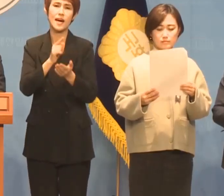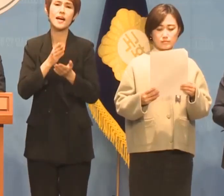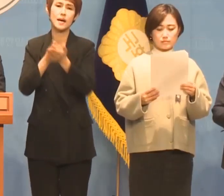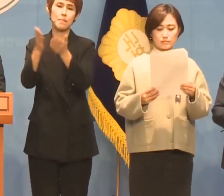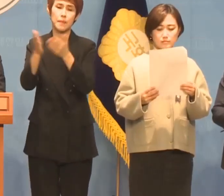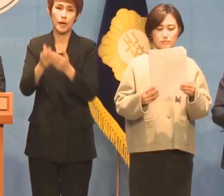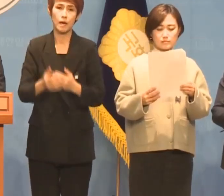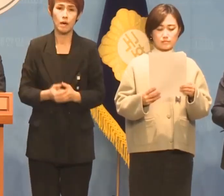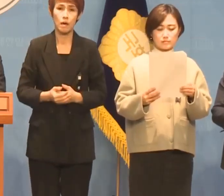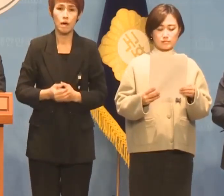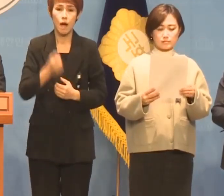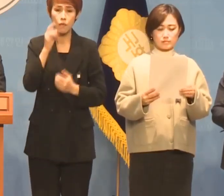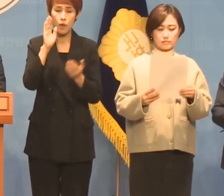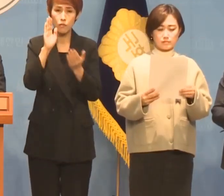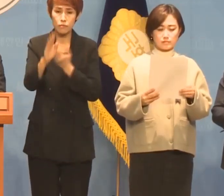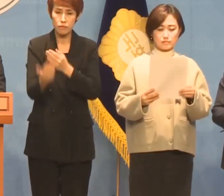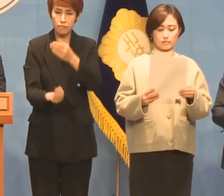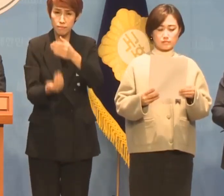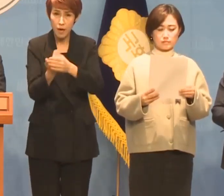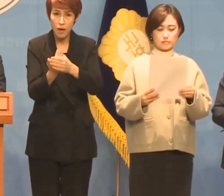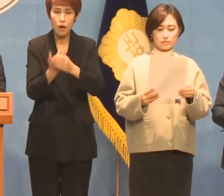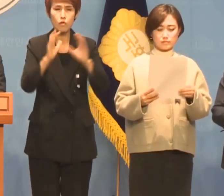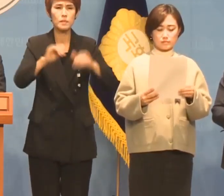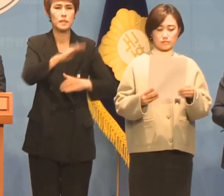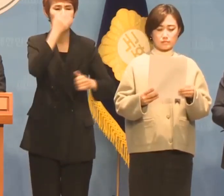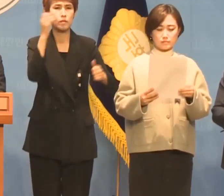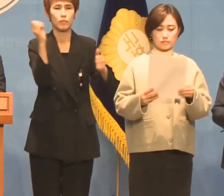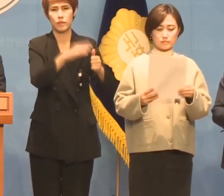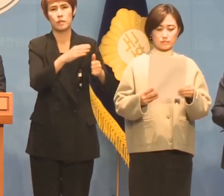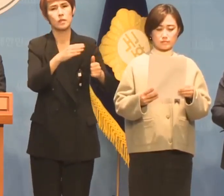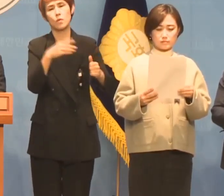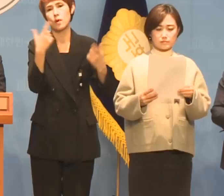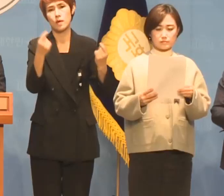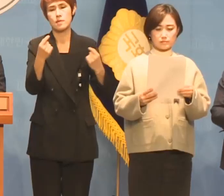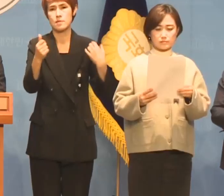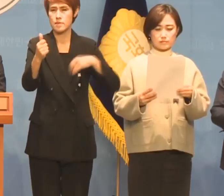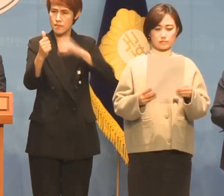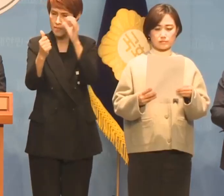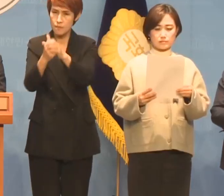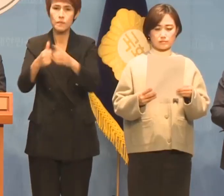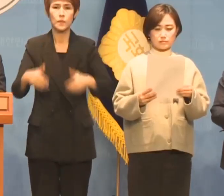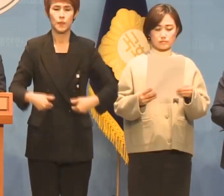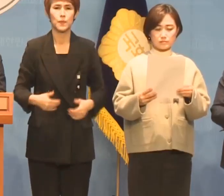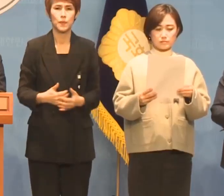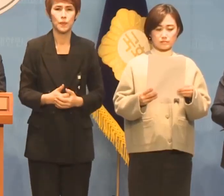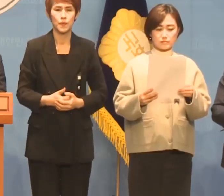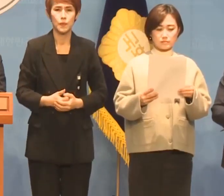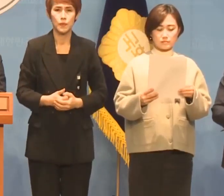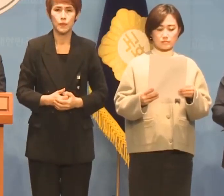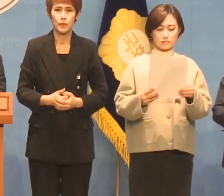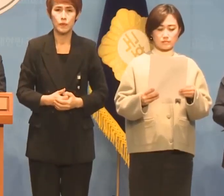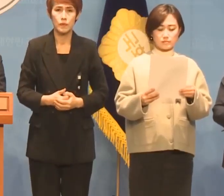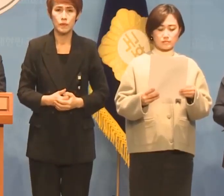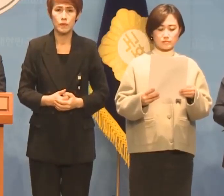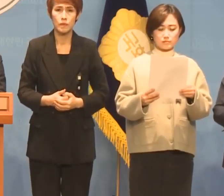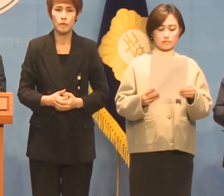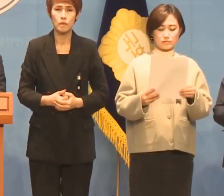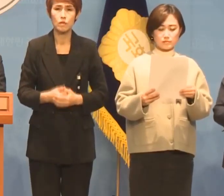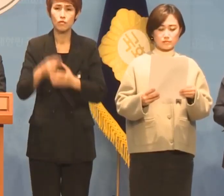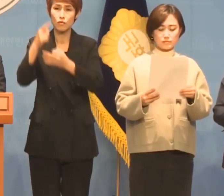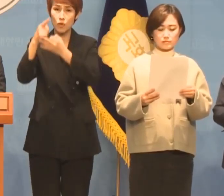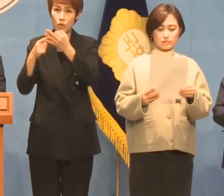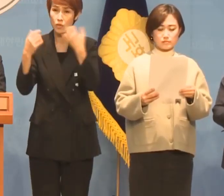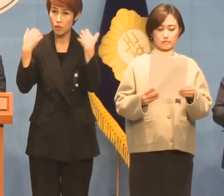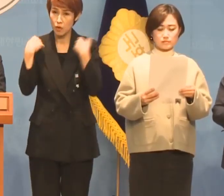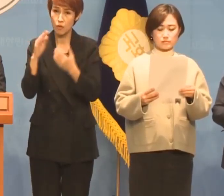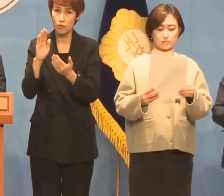사건이 발생한 것은 국민을 기만하는 처사로 반드시 책임을 물어야 합니다. 사실상 끝나버린 윤석열 정권